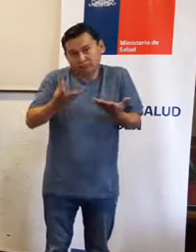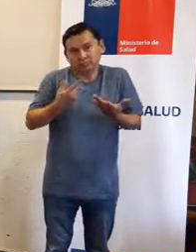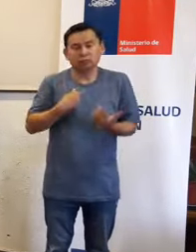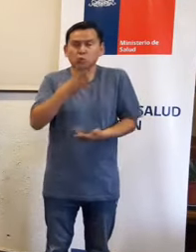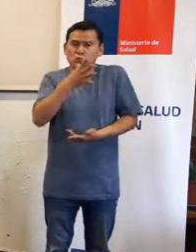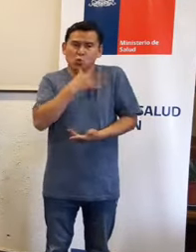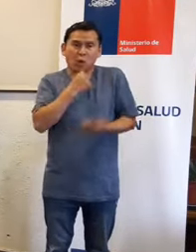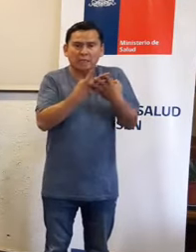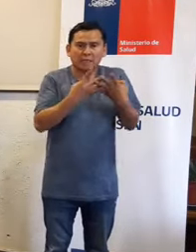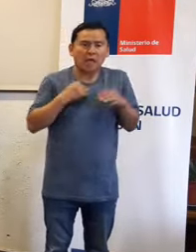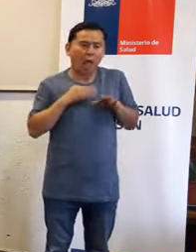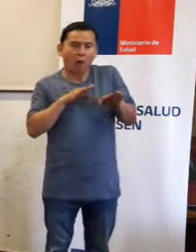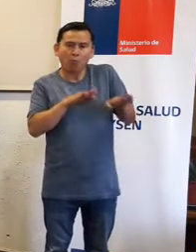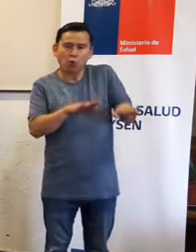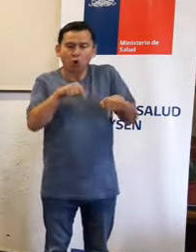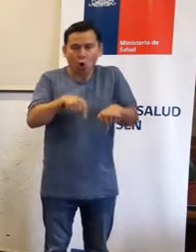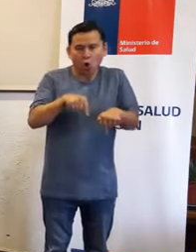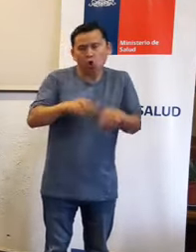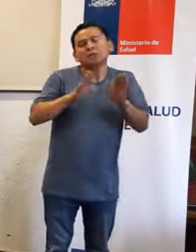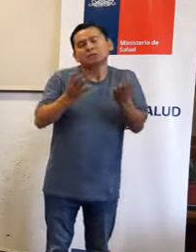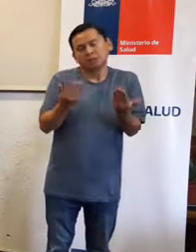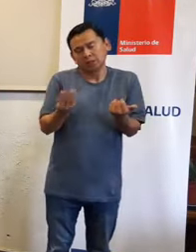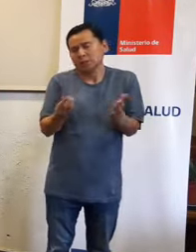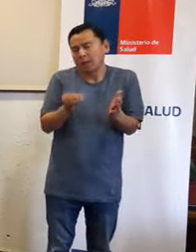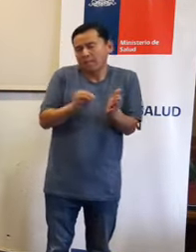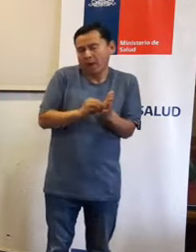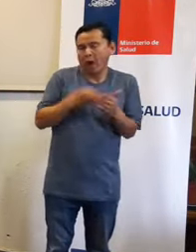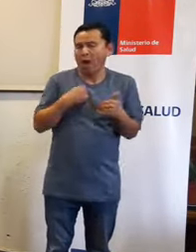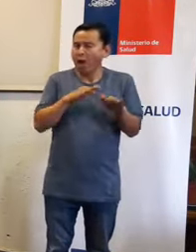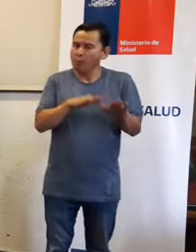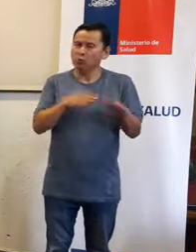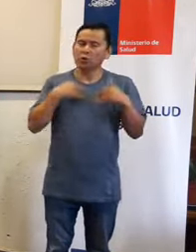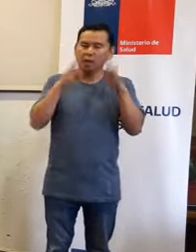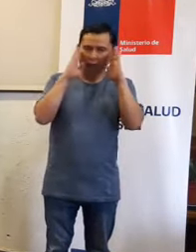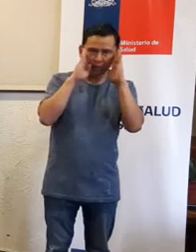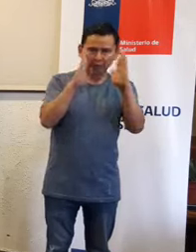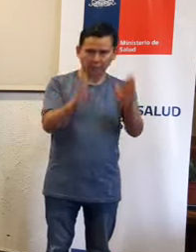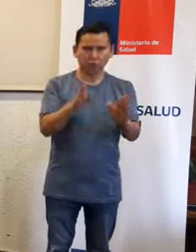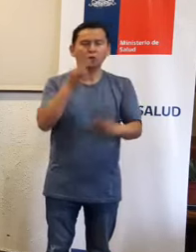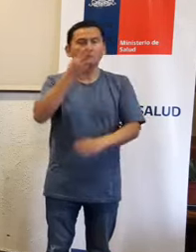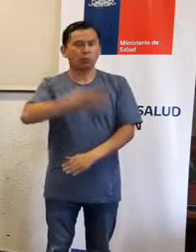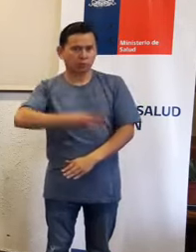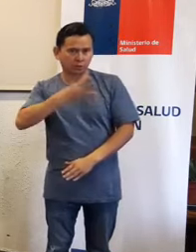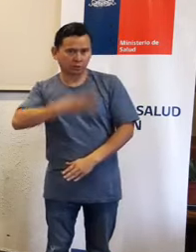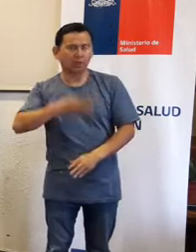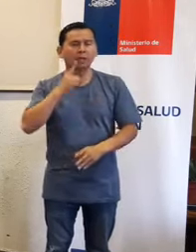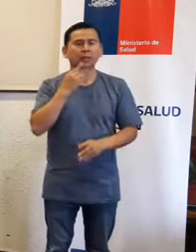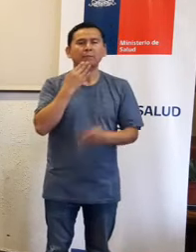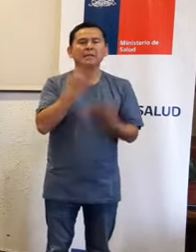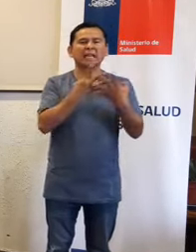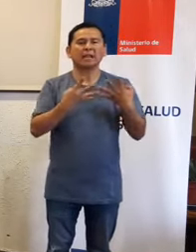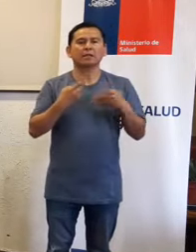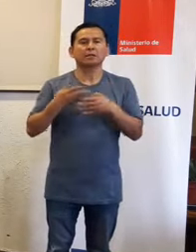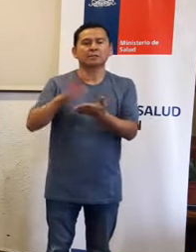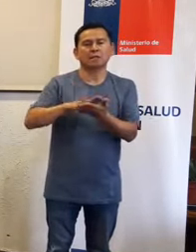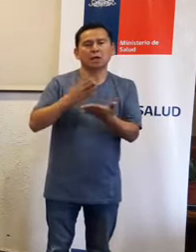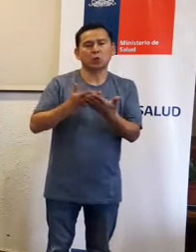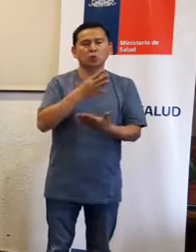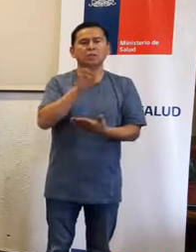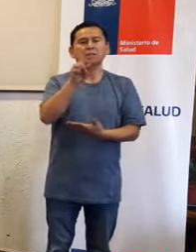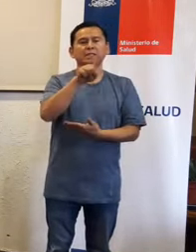no cuentan con red de apoyo y que hoy día son los mayores sujetos de atención de municipios y también de la red de salud y del